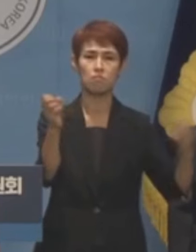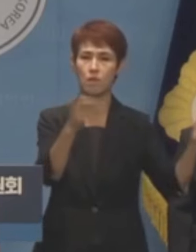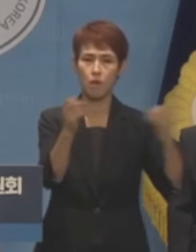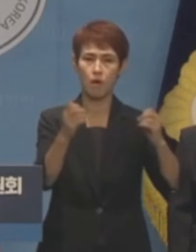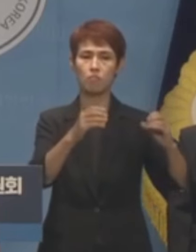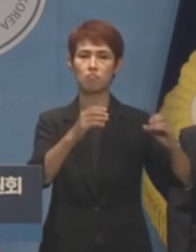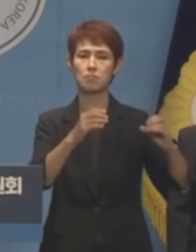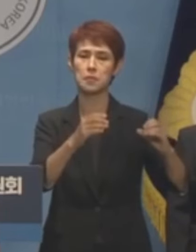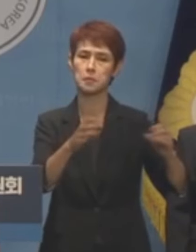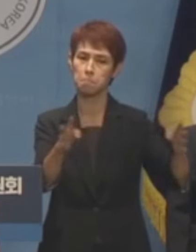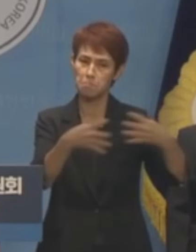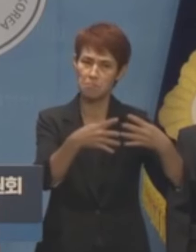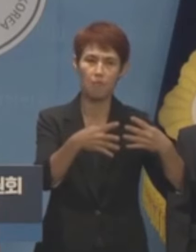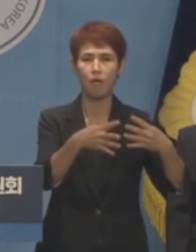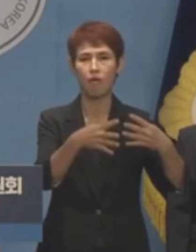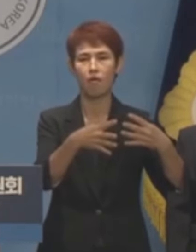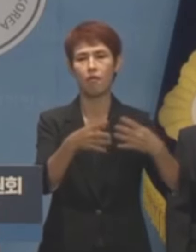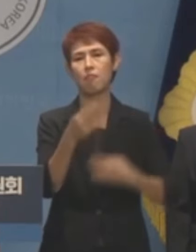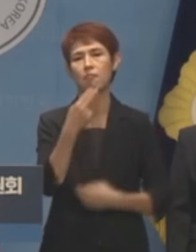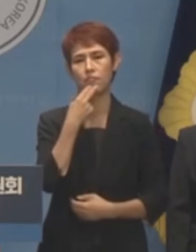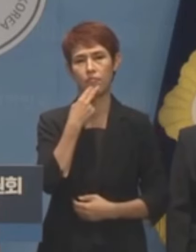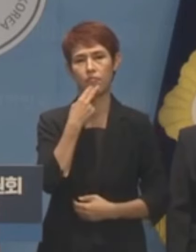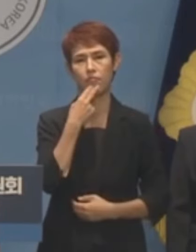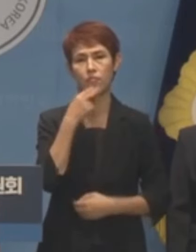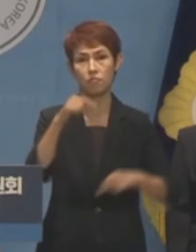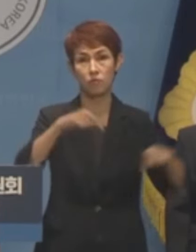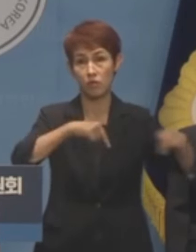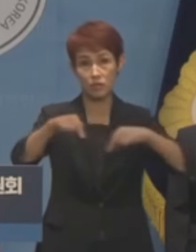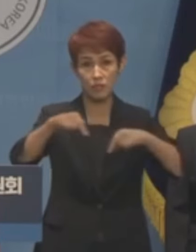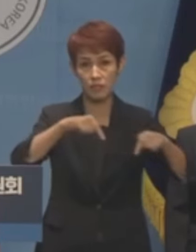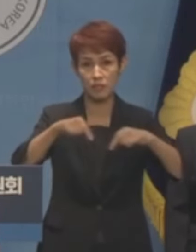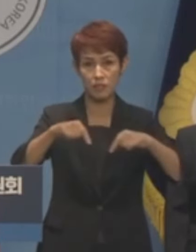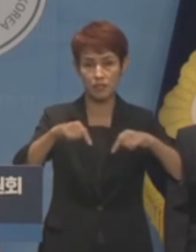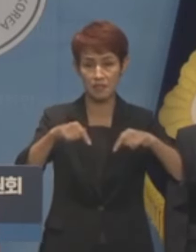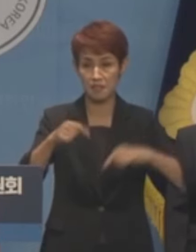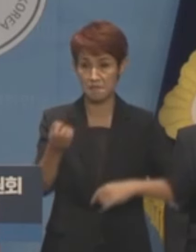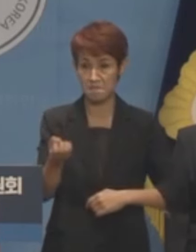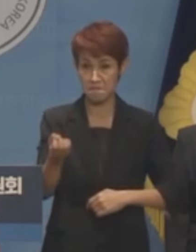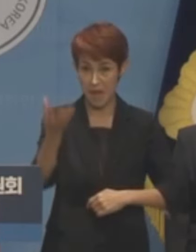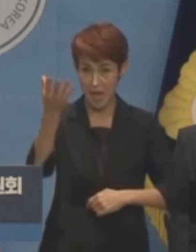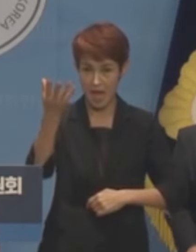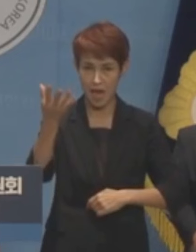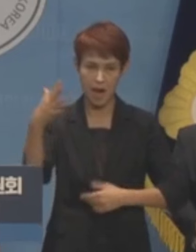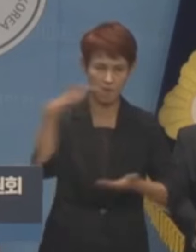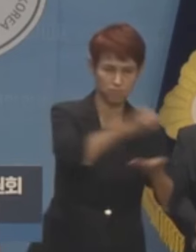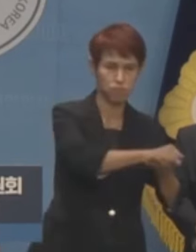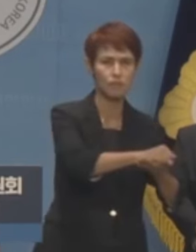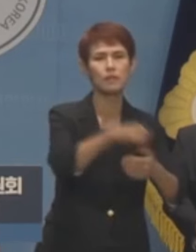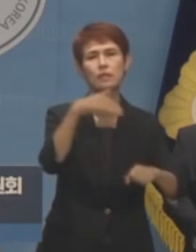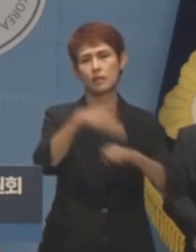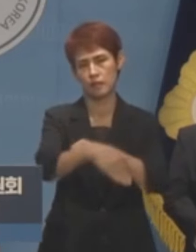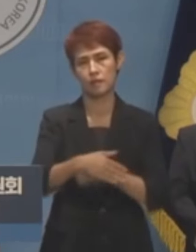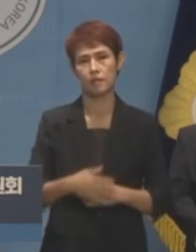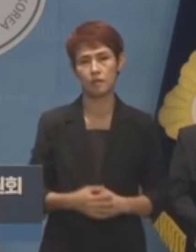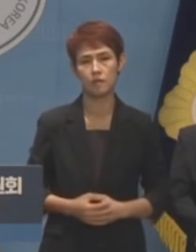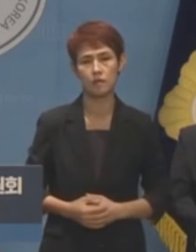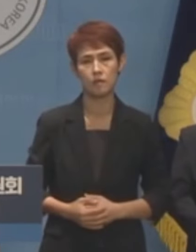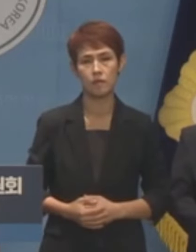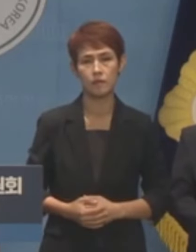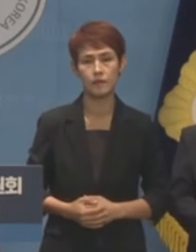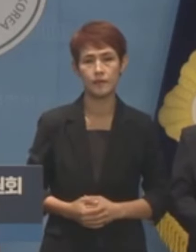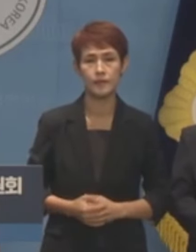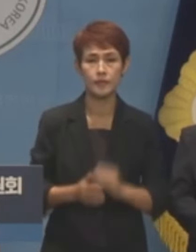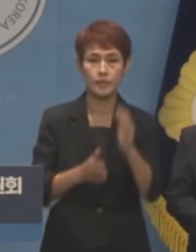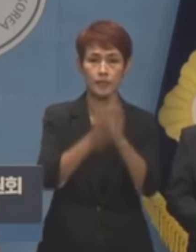본질이 훼손되며 우리 정치는 승자독식 시스템으로 변질되었습니다 이에 시민